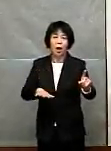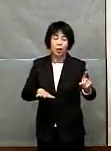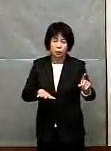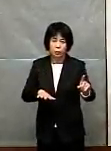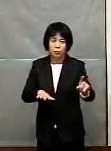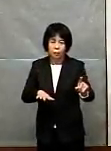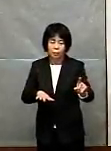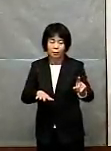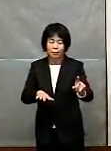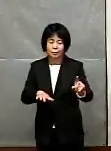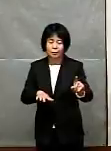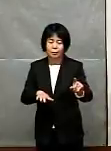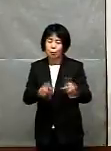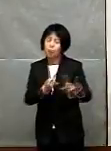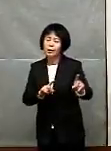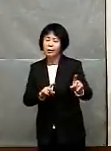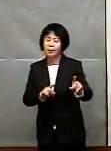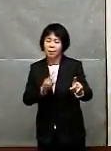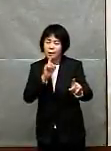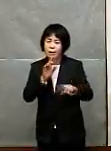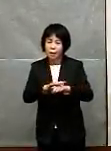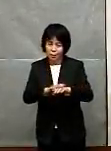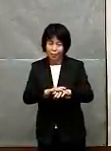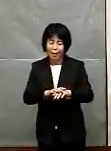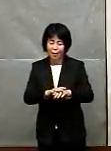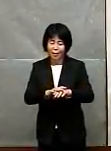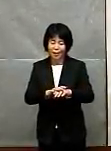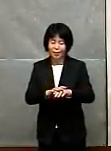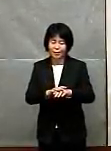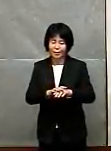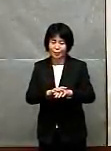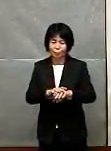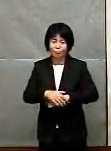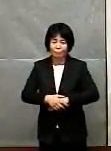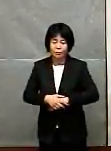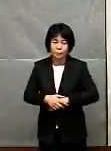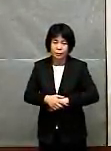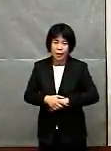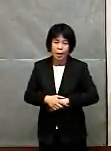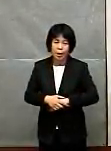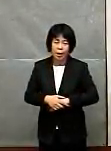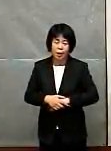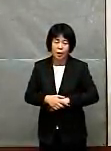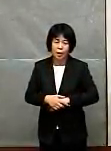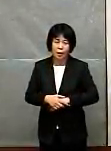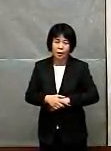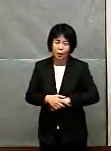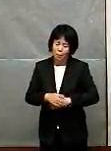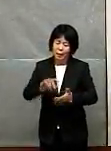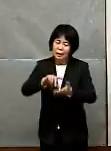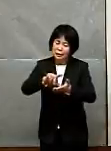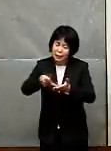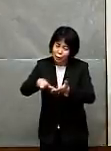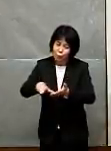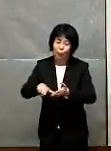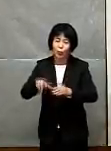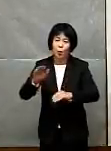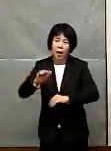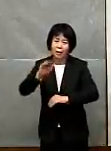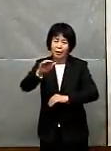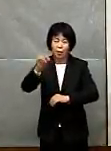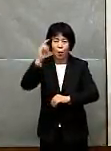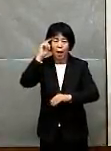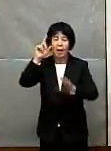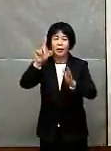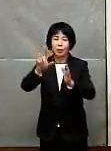を私は使いましたけれども、そこはですね、やっぱり、この地方の発展ということを考えた